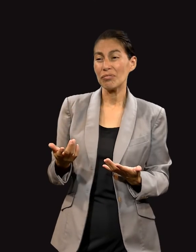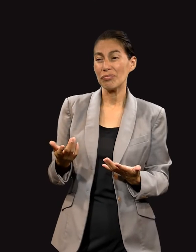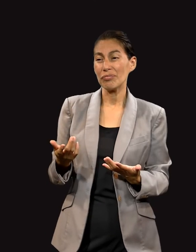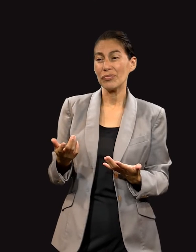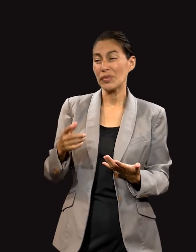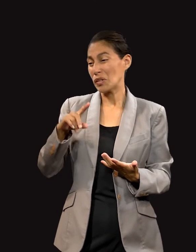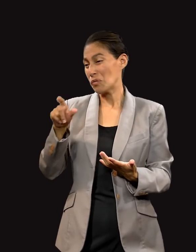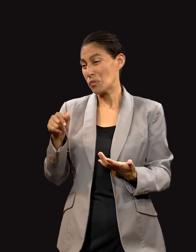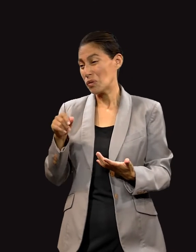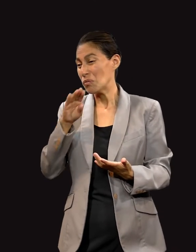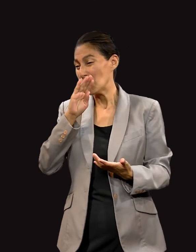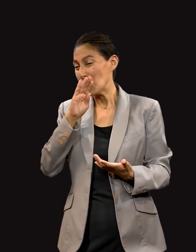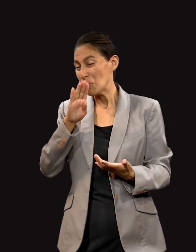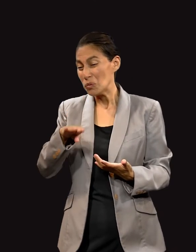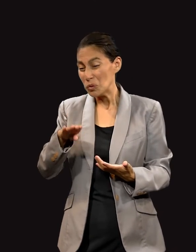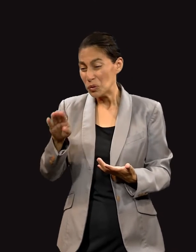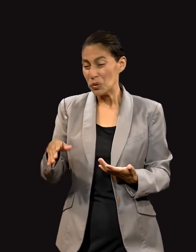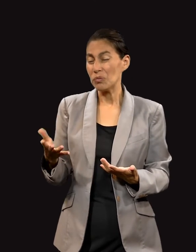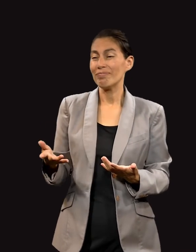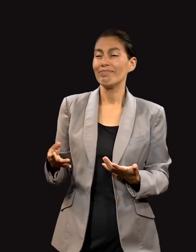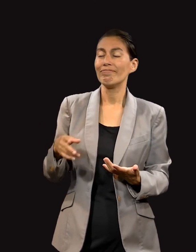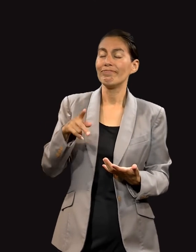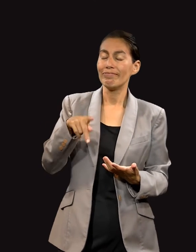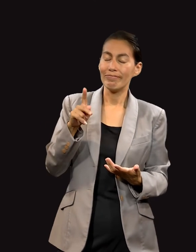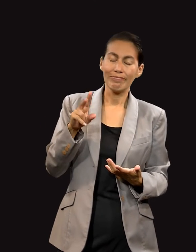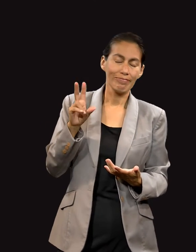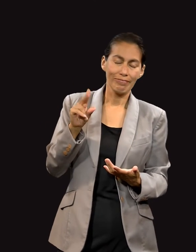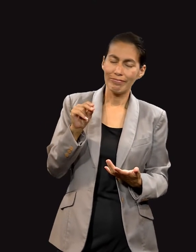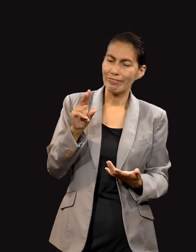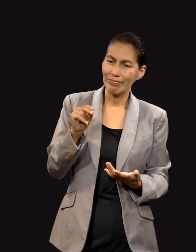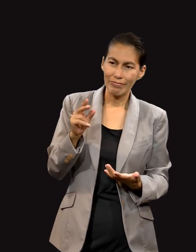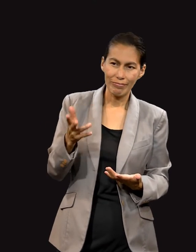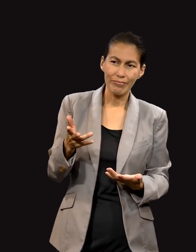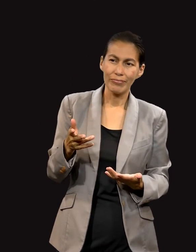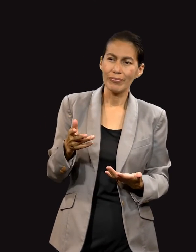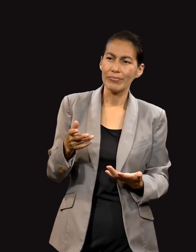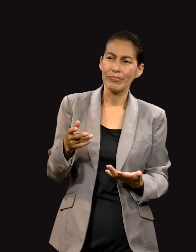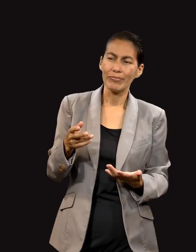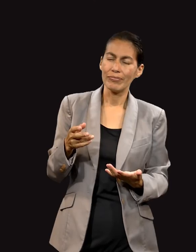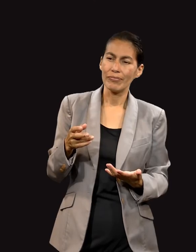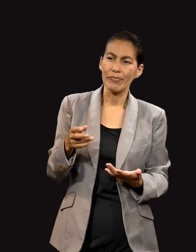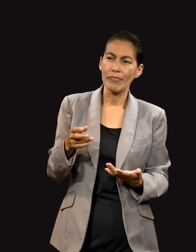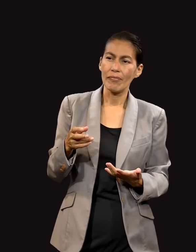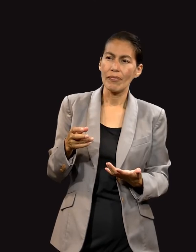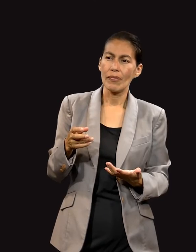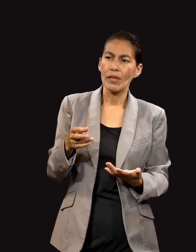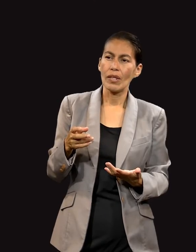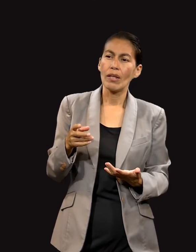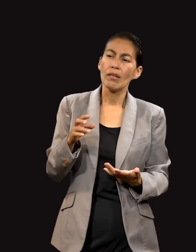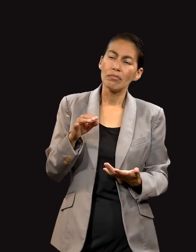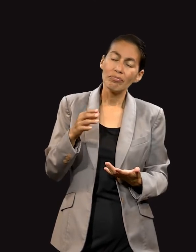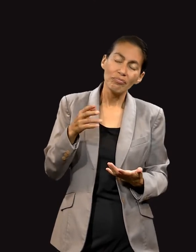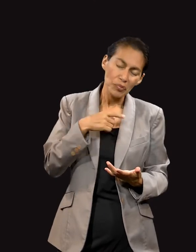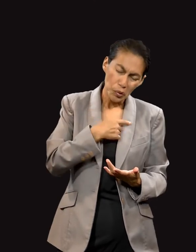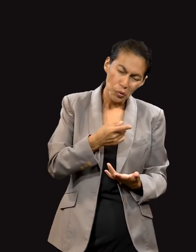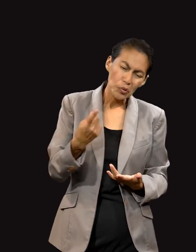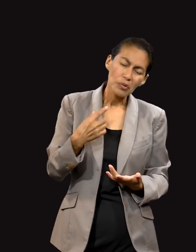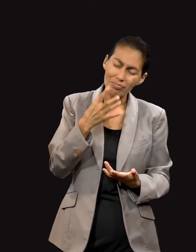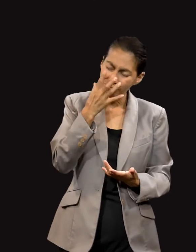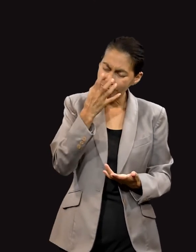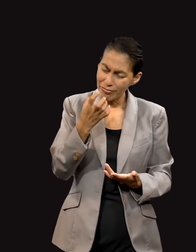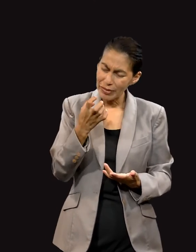pasando por cosas difíciles después de la muerte de tu mamá. Pero no, no es así. O sea, sí,